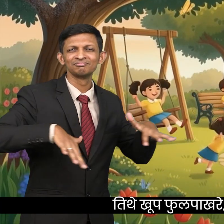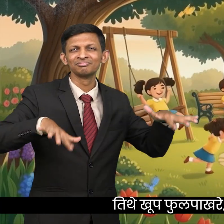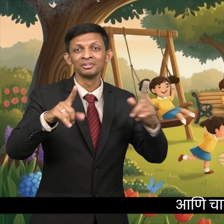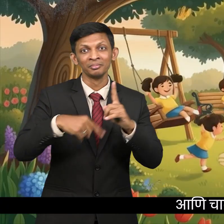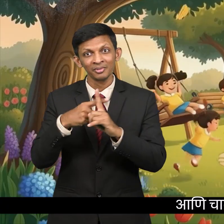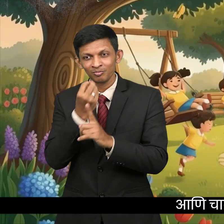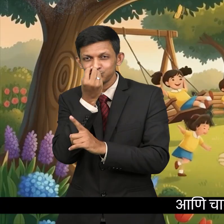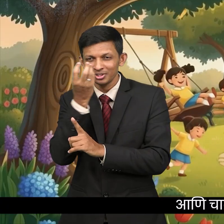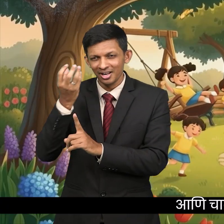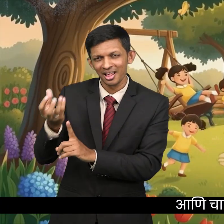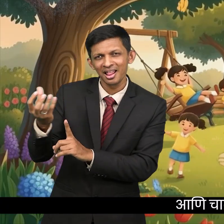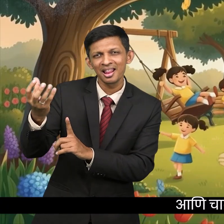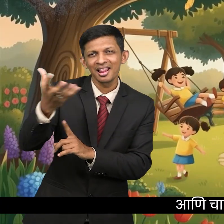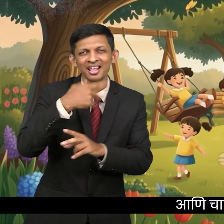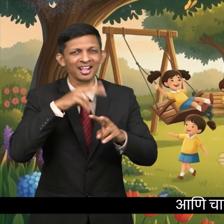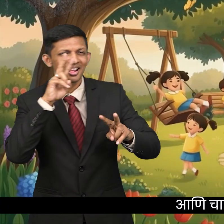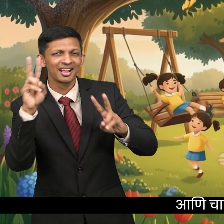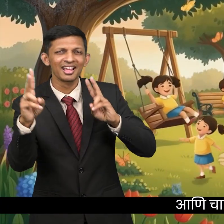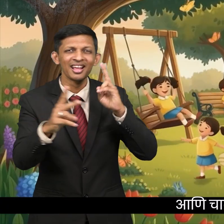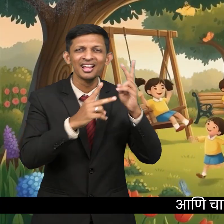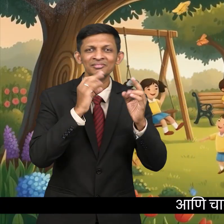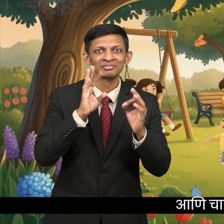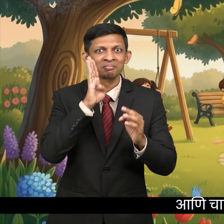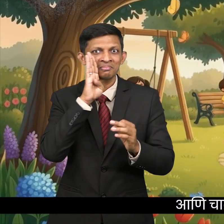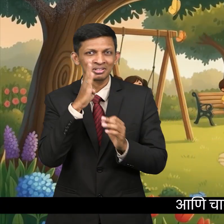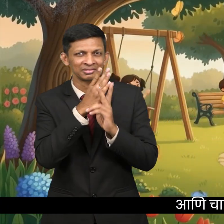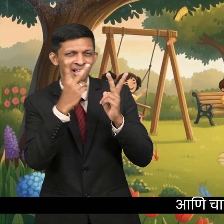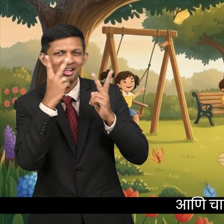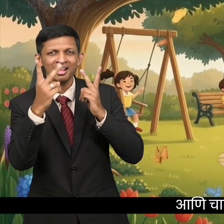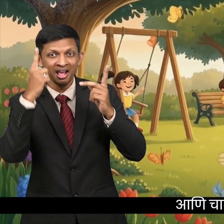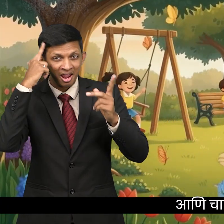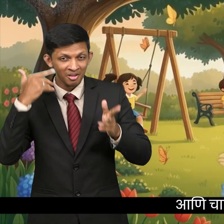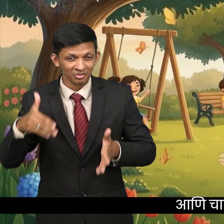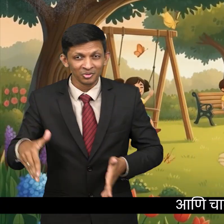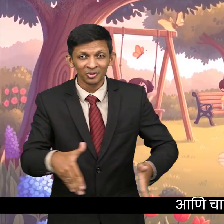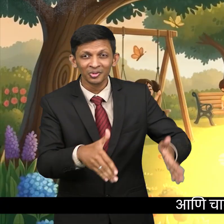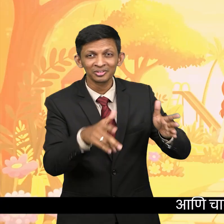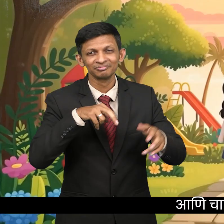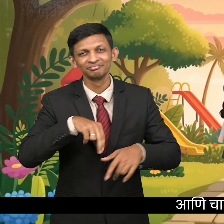बाकडे आणि चालण्यासाठी रस्ते असतील.